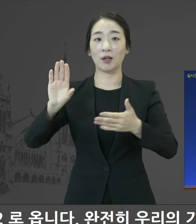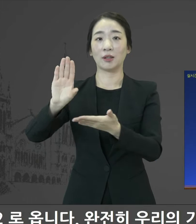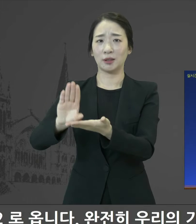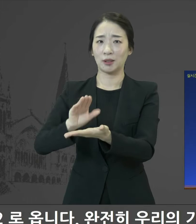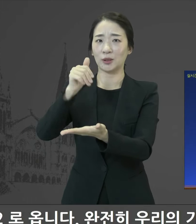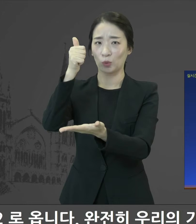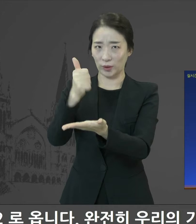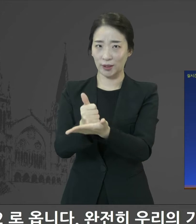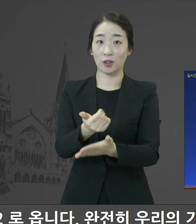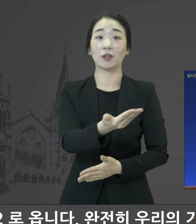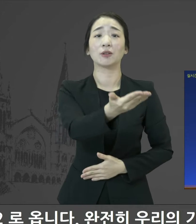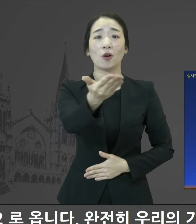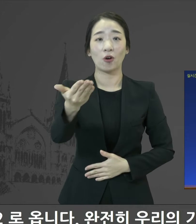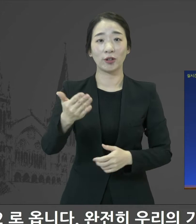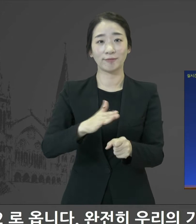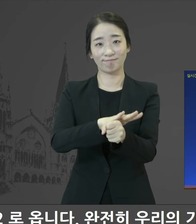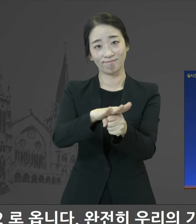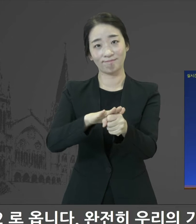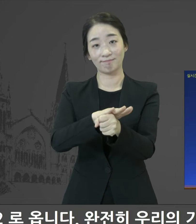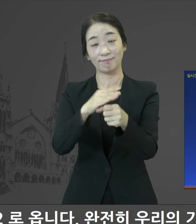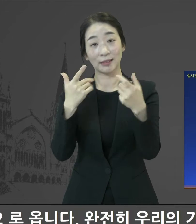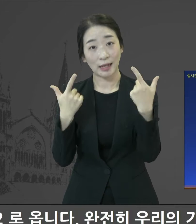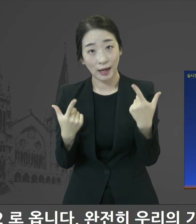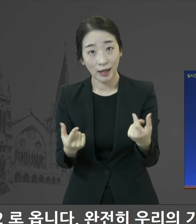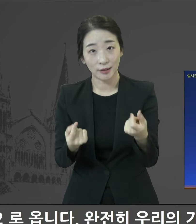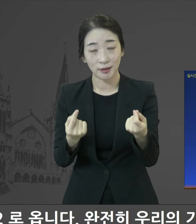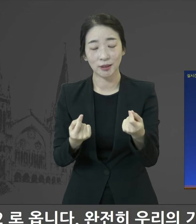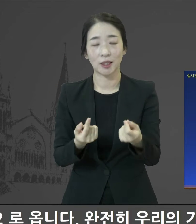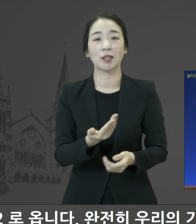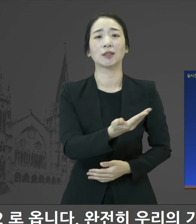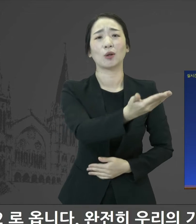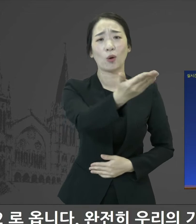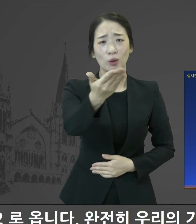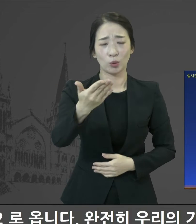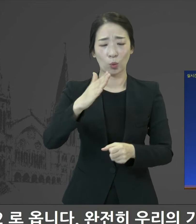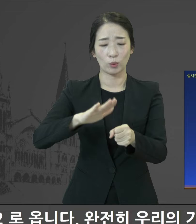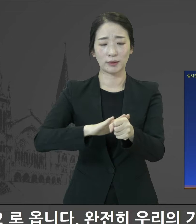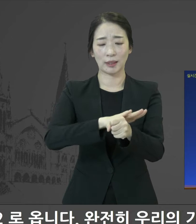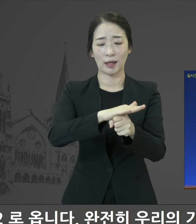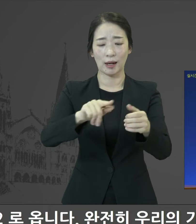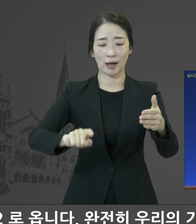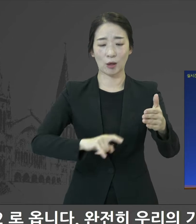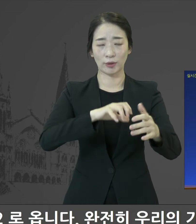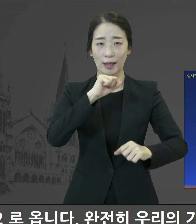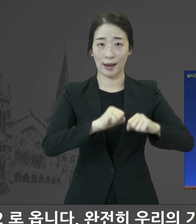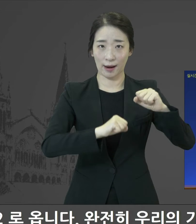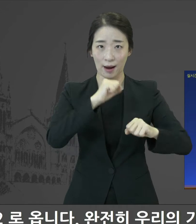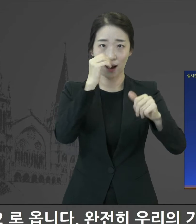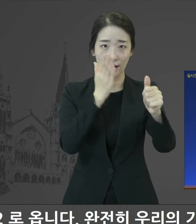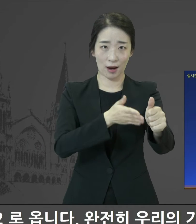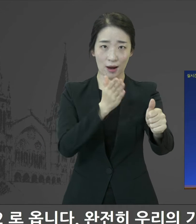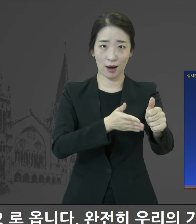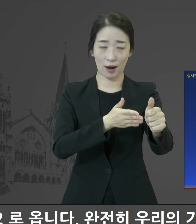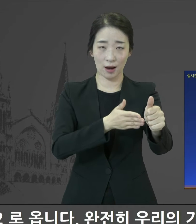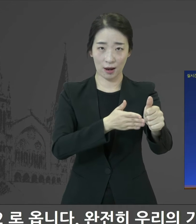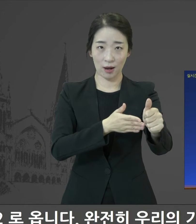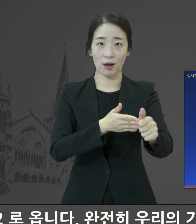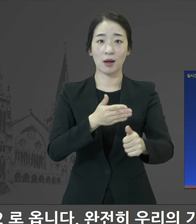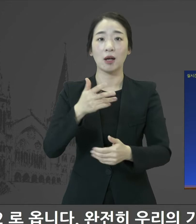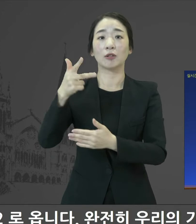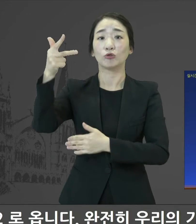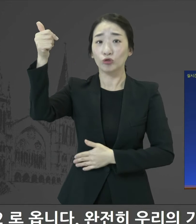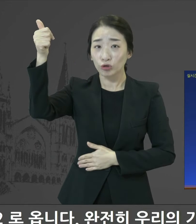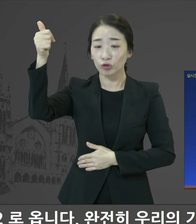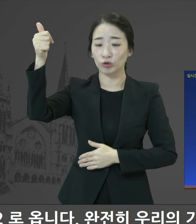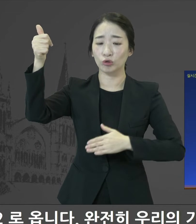너희를 사랑하신 것 같이 너희도 사랑 가운데 행하라. 그 다음 같이 읽겠습니다. 그는 우리를